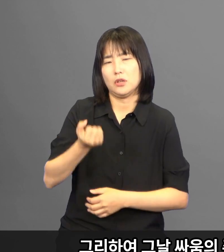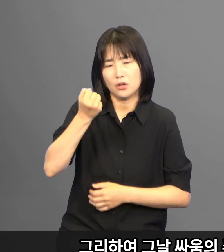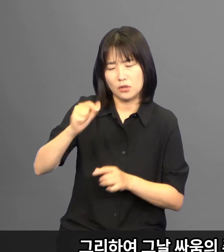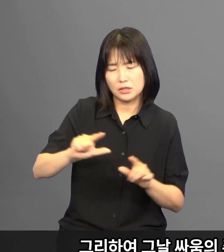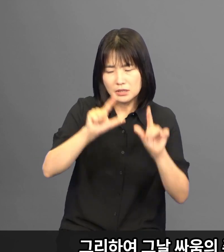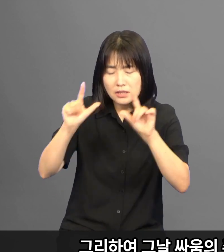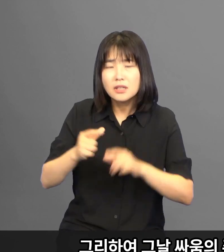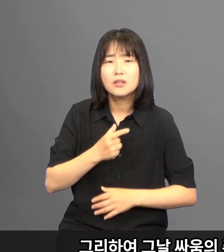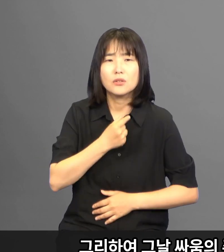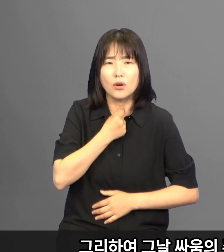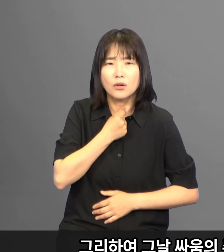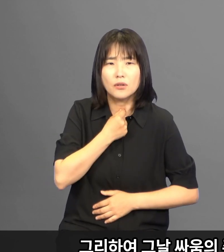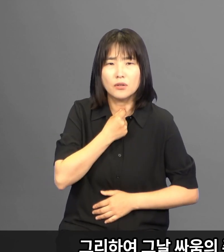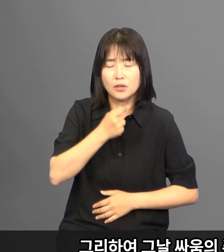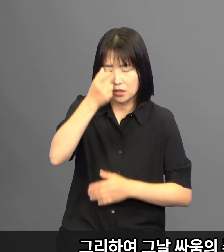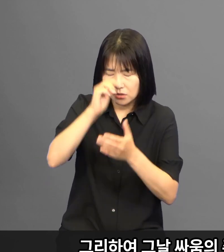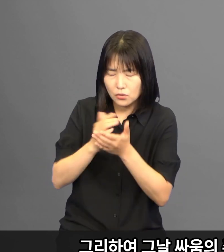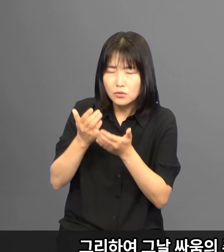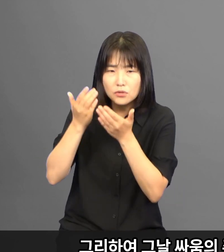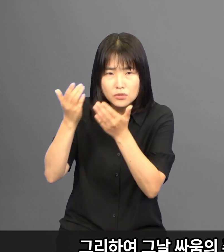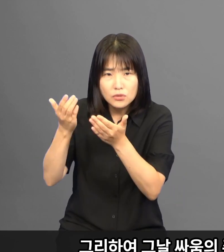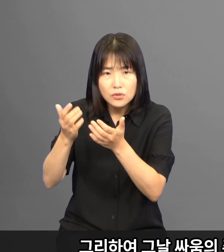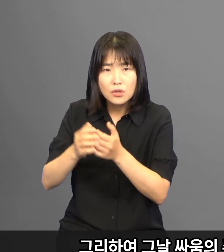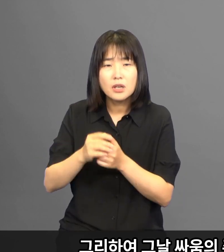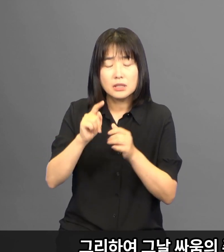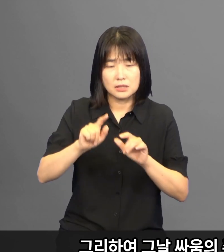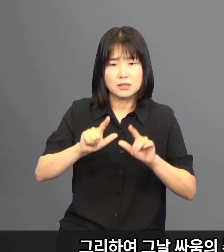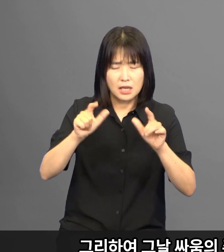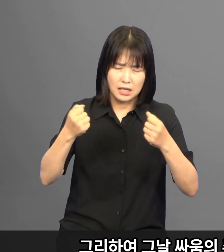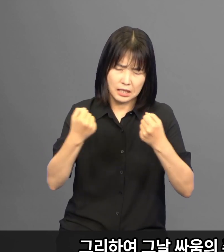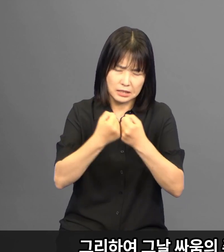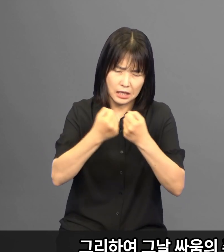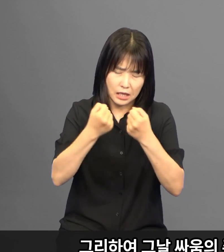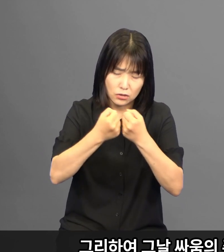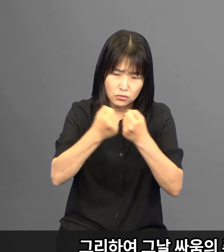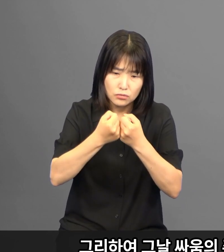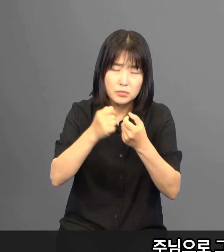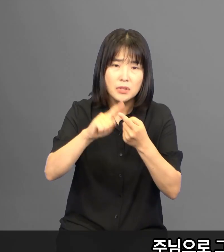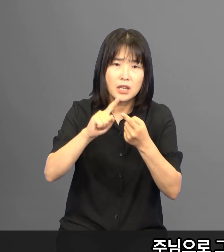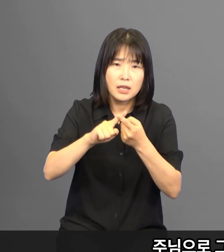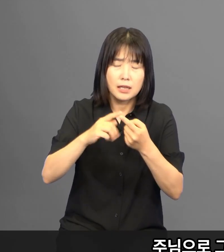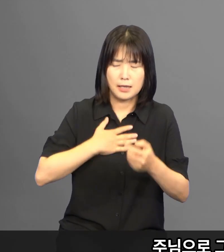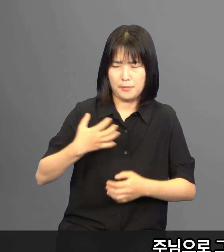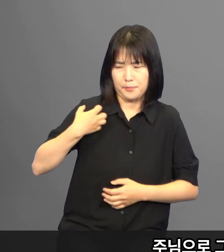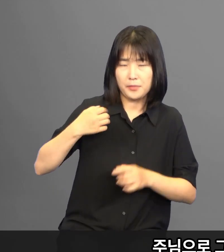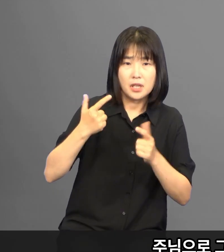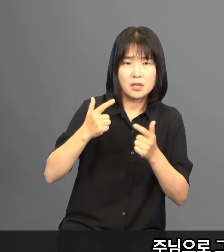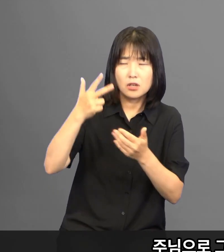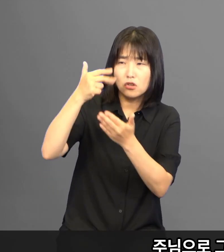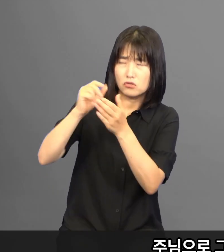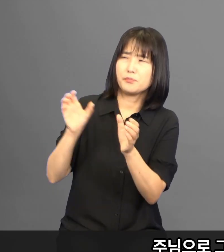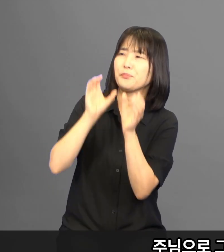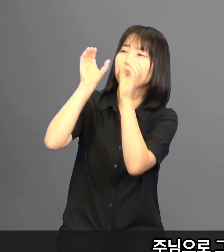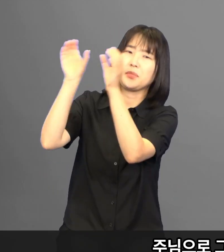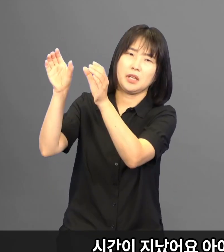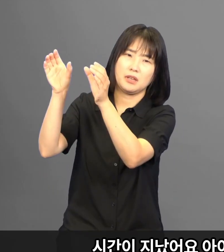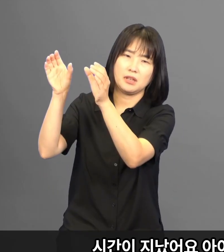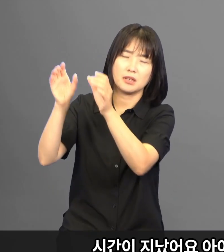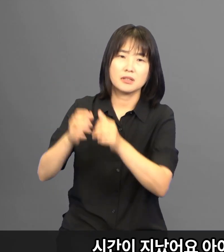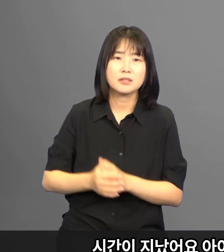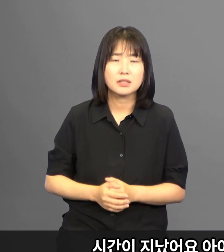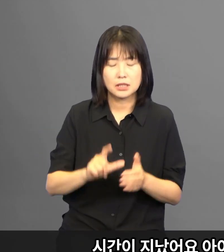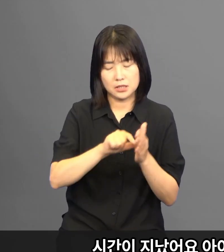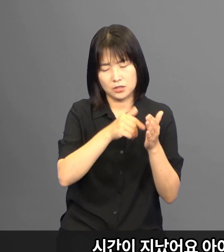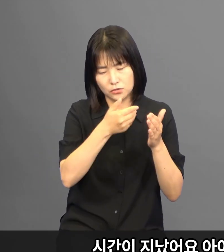원합니다. 그리하여 그날 싸움의 주체를 이제 내가 아니라 주님으로 그가 바꾸게 됩니다.